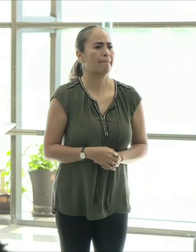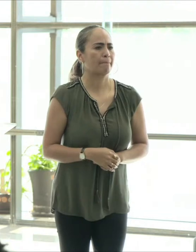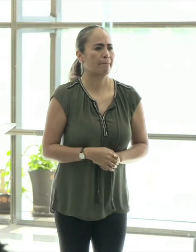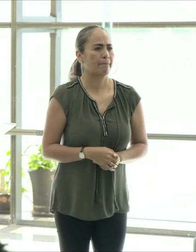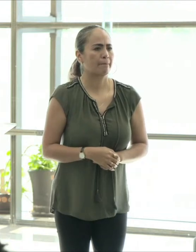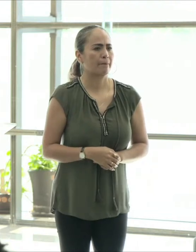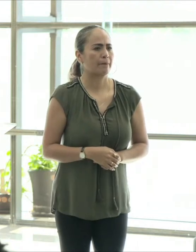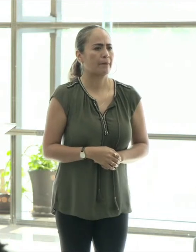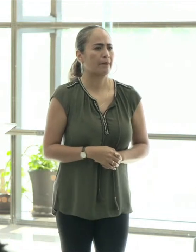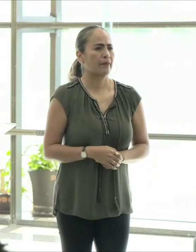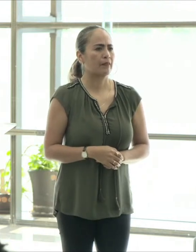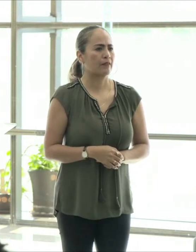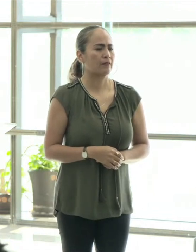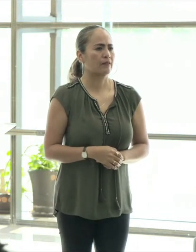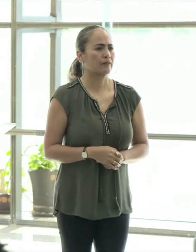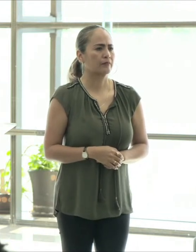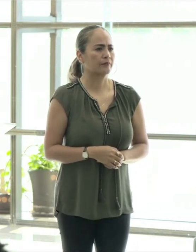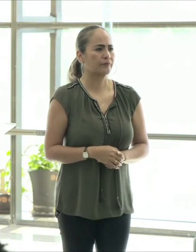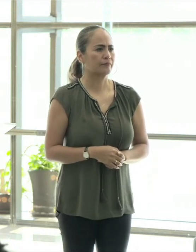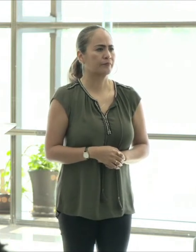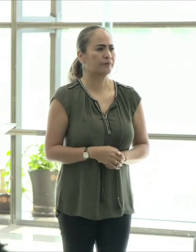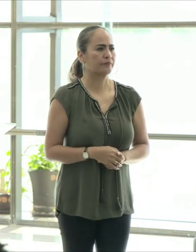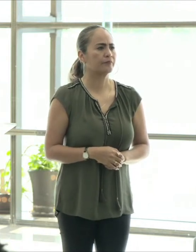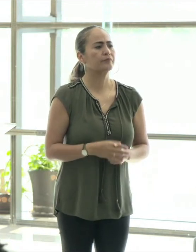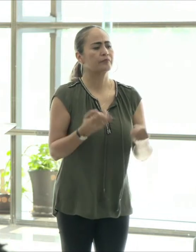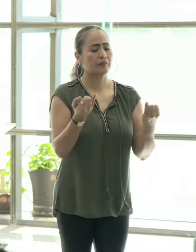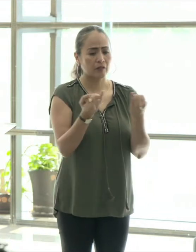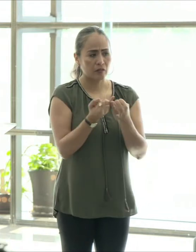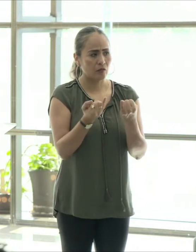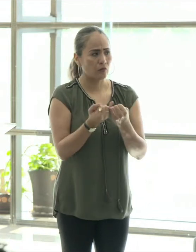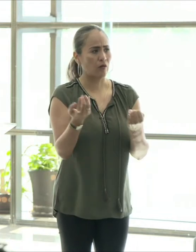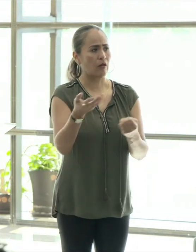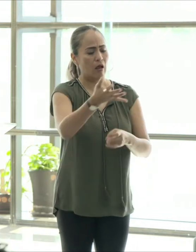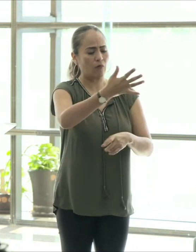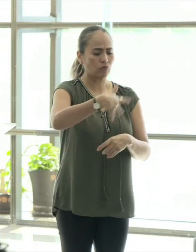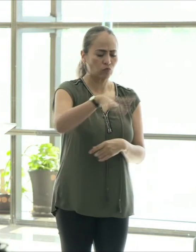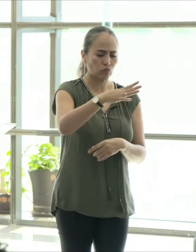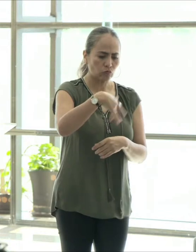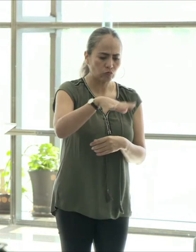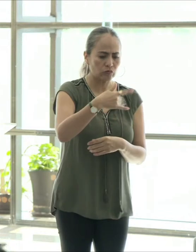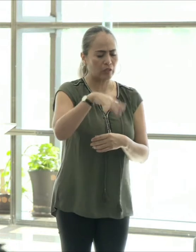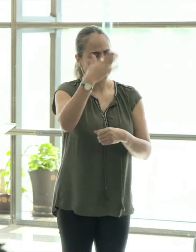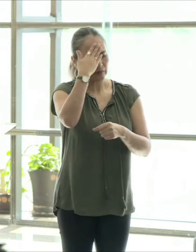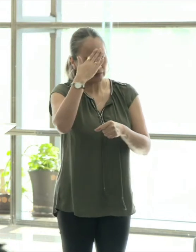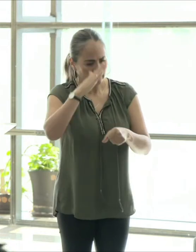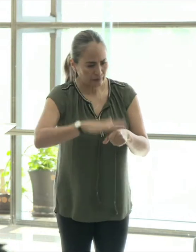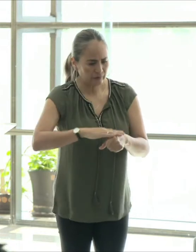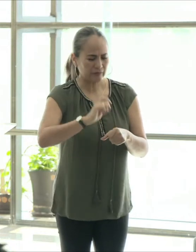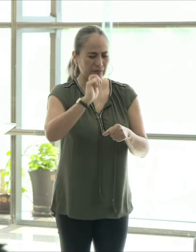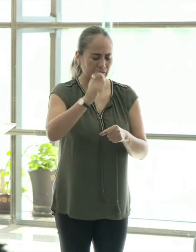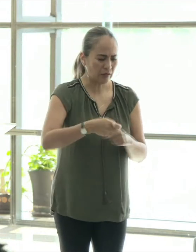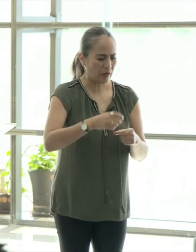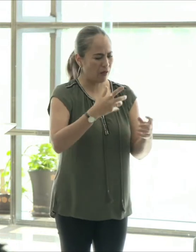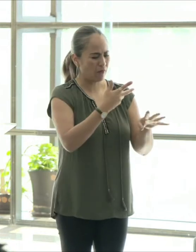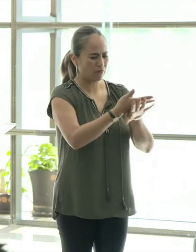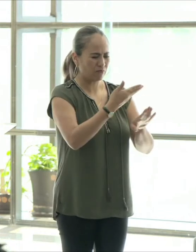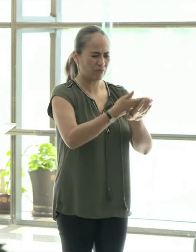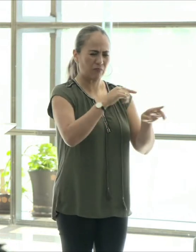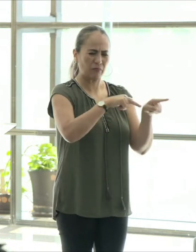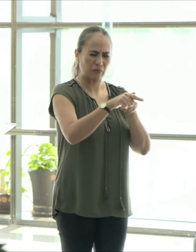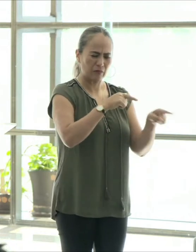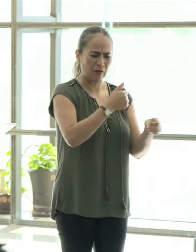de El Buscar no y seguir conmemorando la radicación de la violencia hacia las mujeres creo que